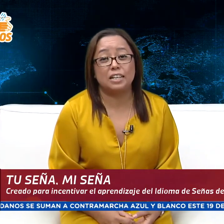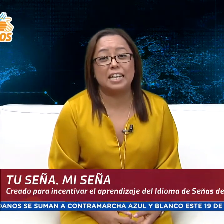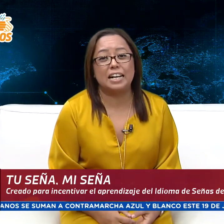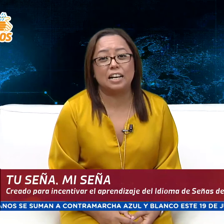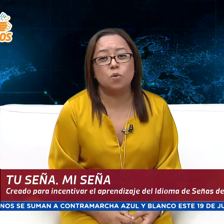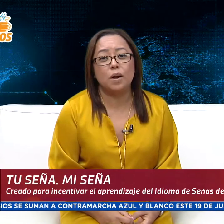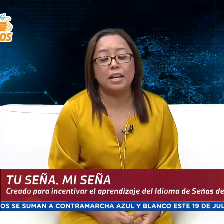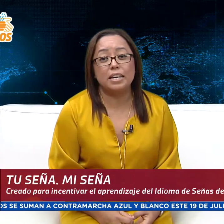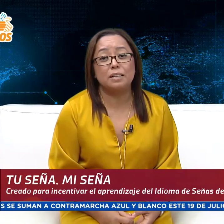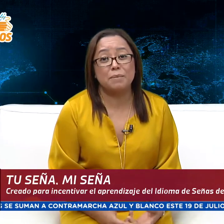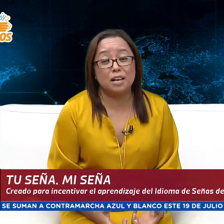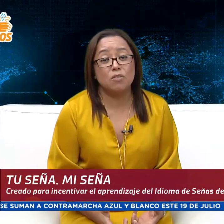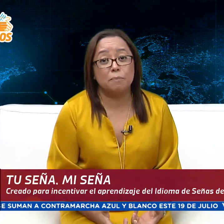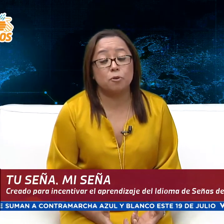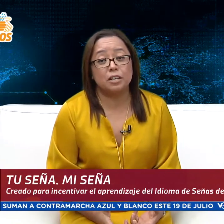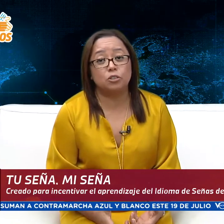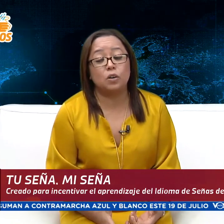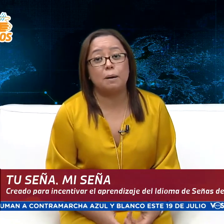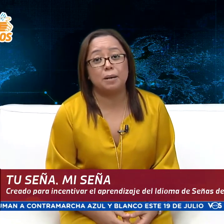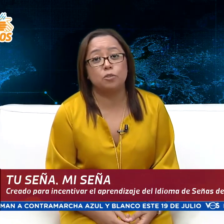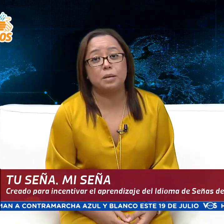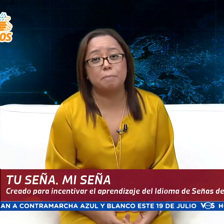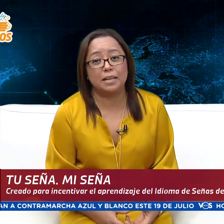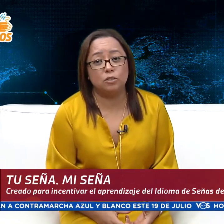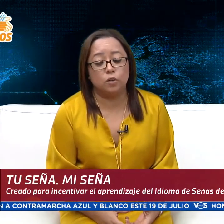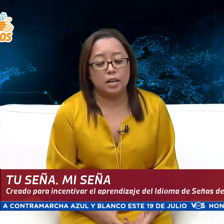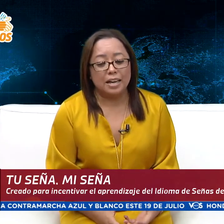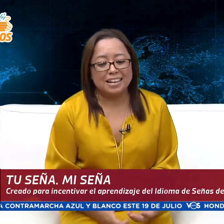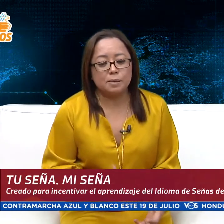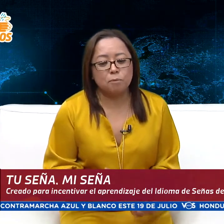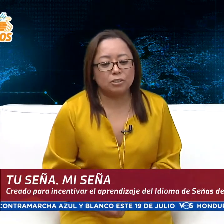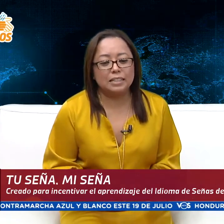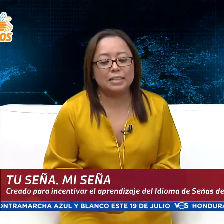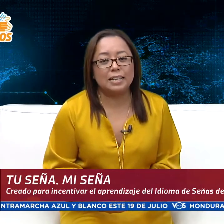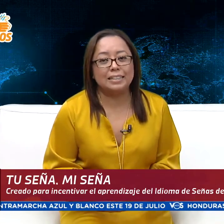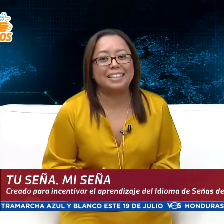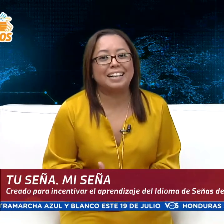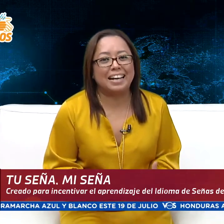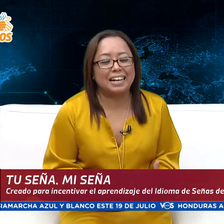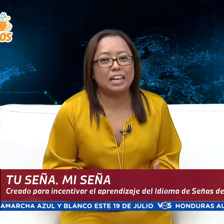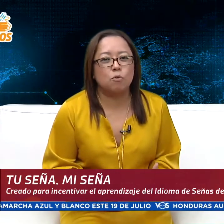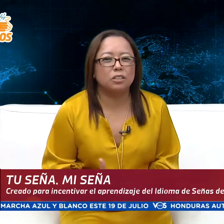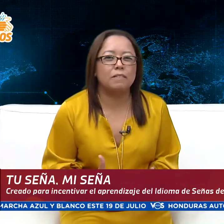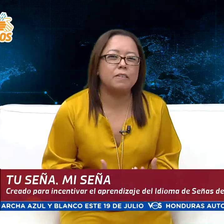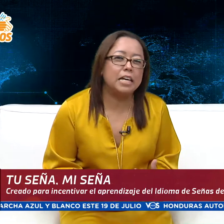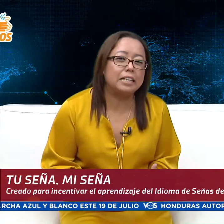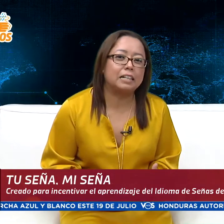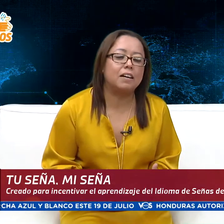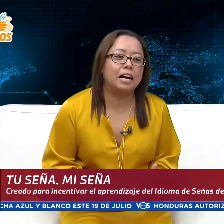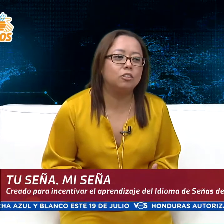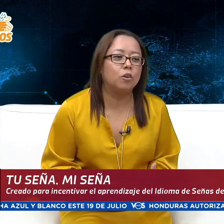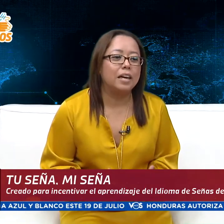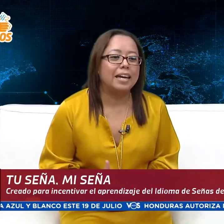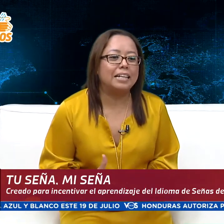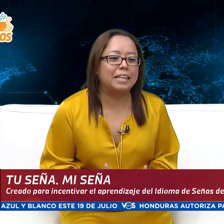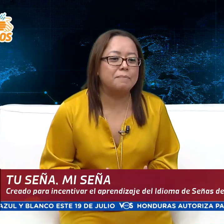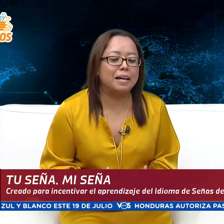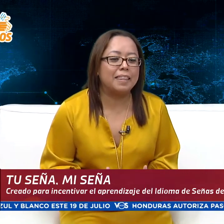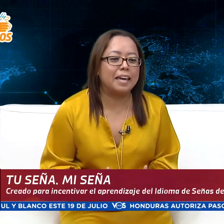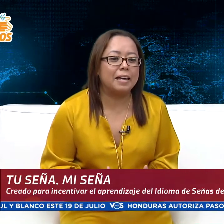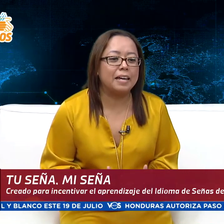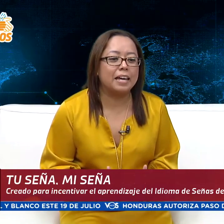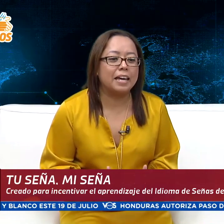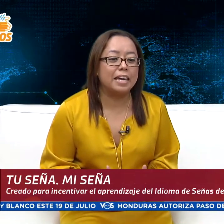Sordos de Nicaragua y también con el proyecto Aprendo y Emprendo. Es importante destacar que VozTV viene trabajando el